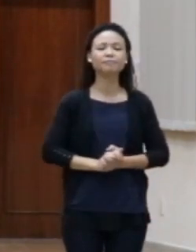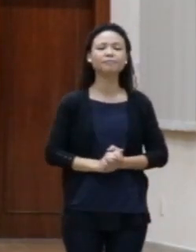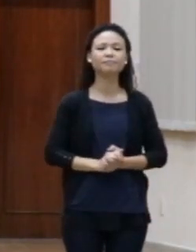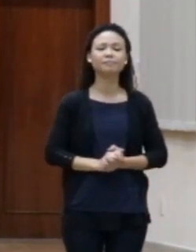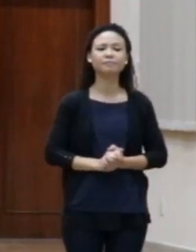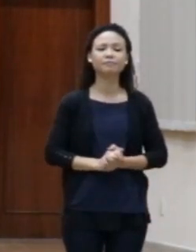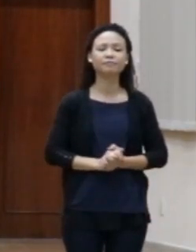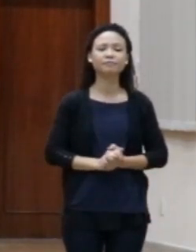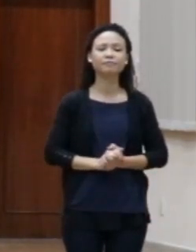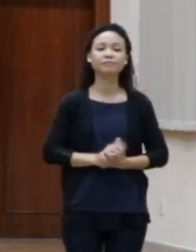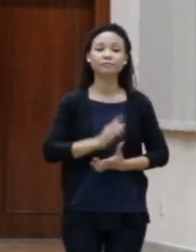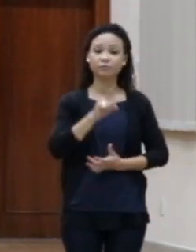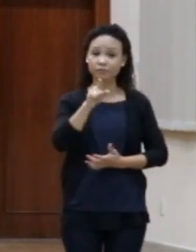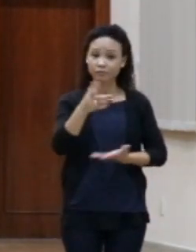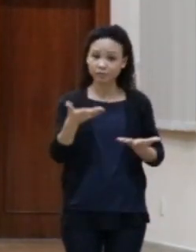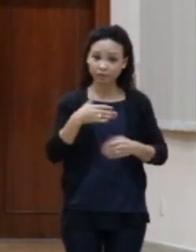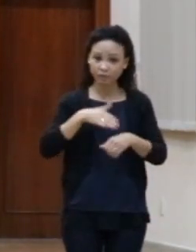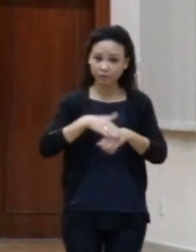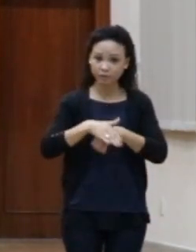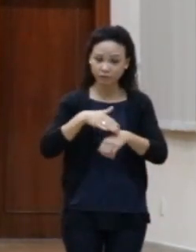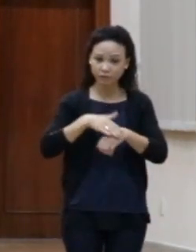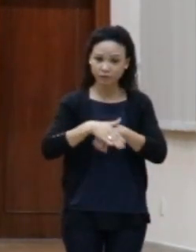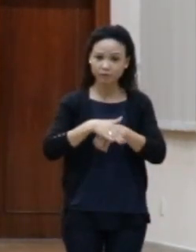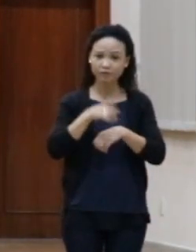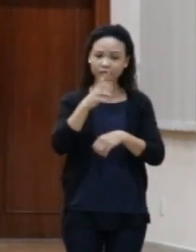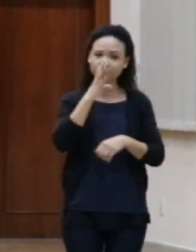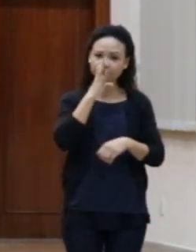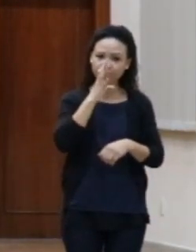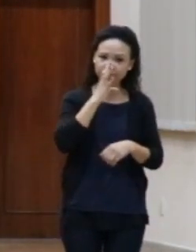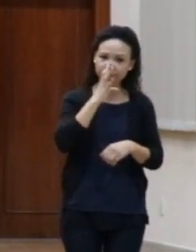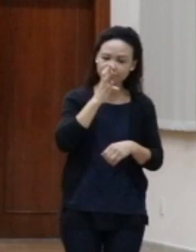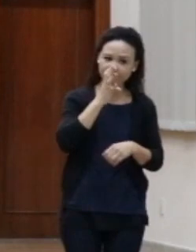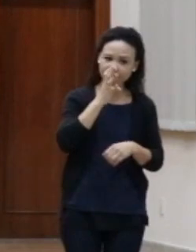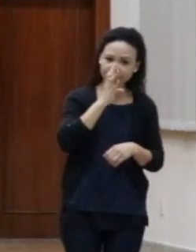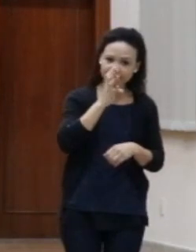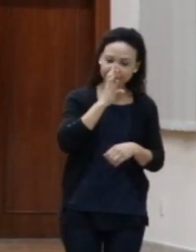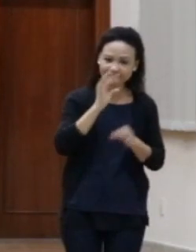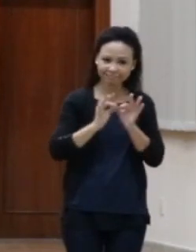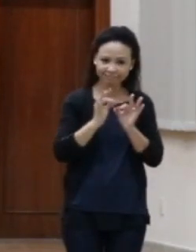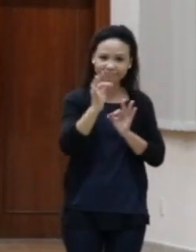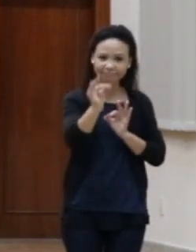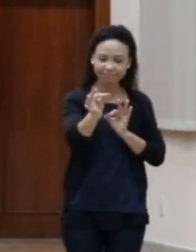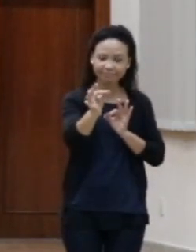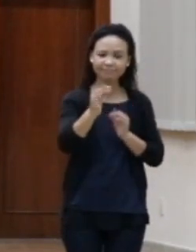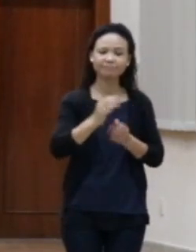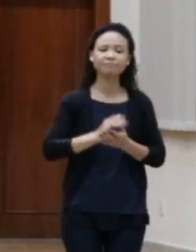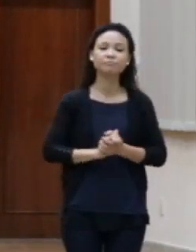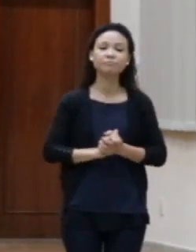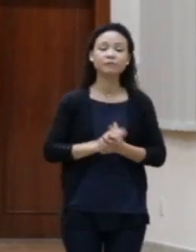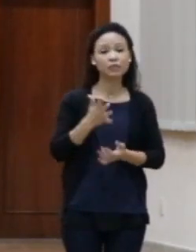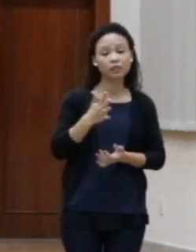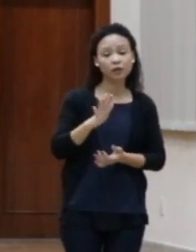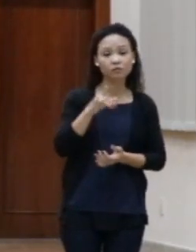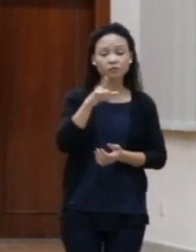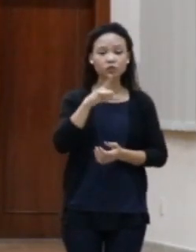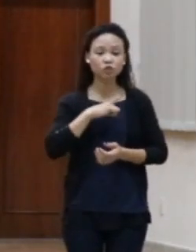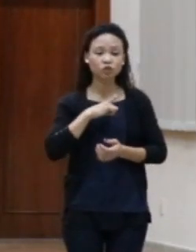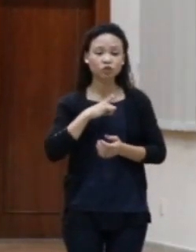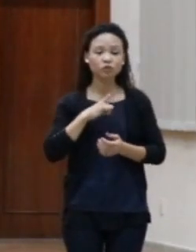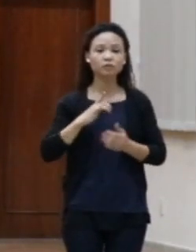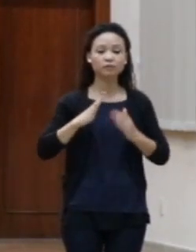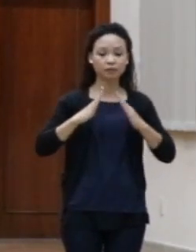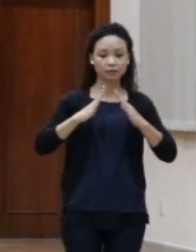Que você, nessa noite, que nos ouve, que nos assiste, que talvez está aí no seu